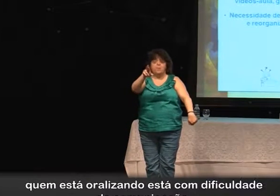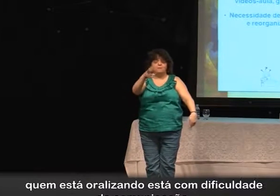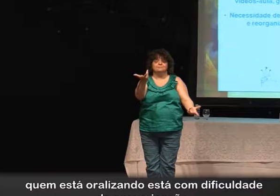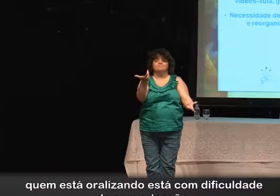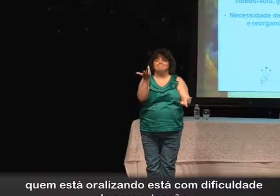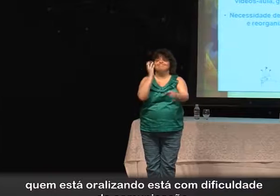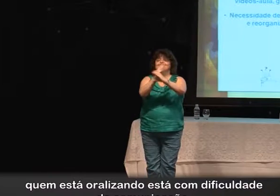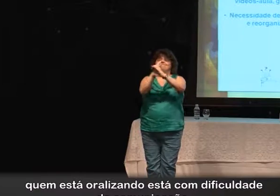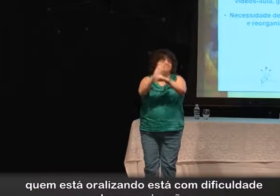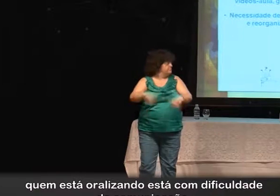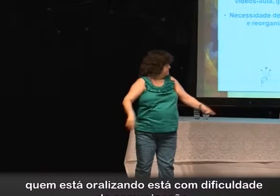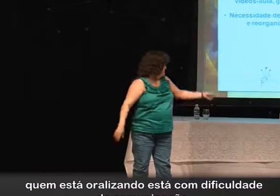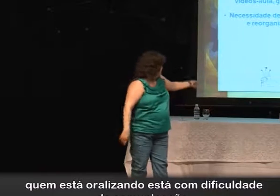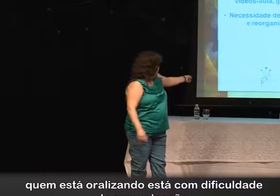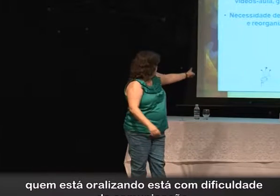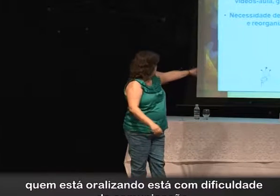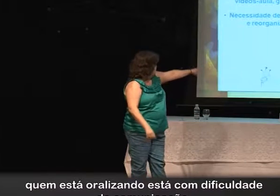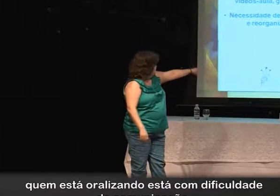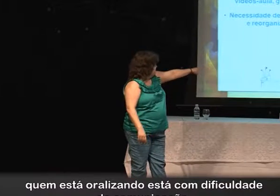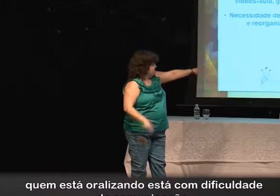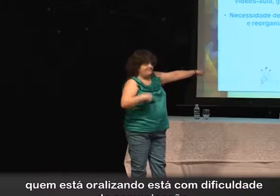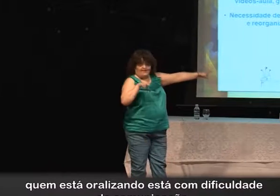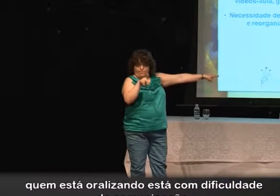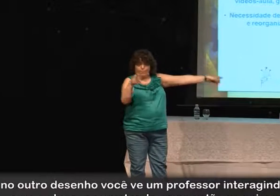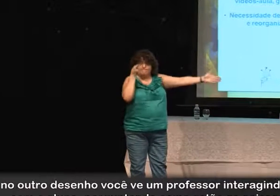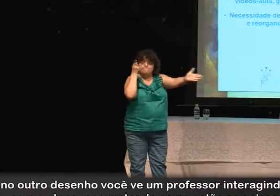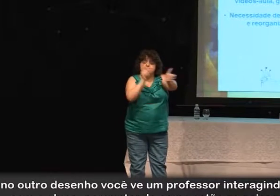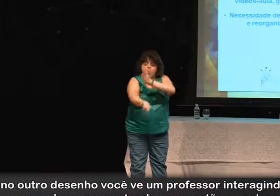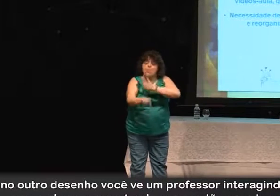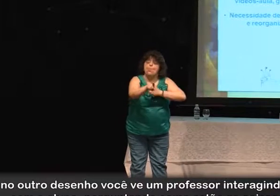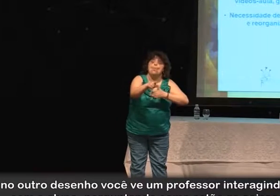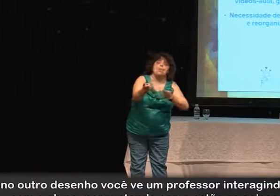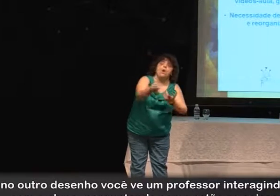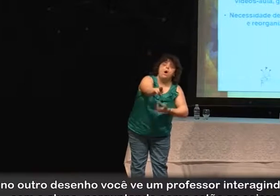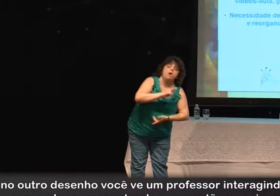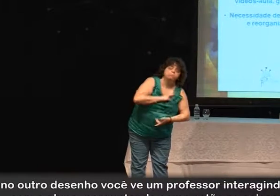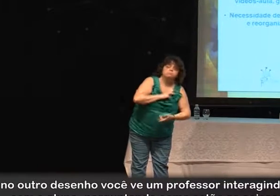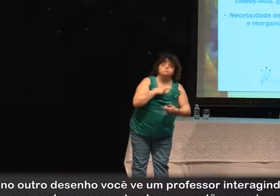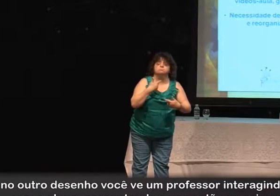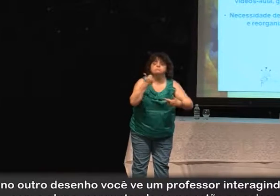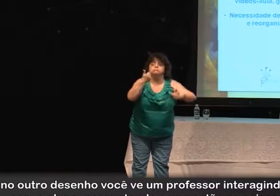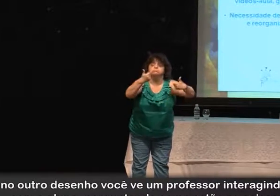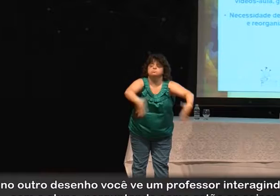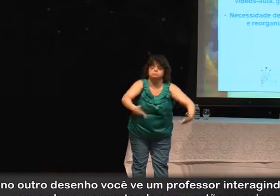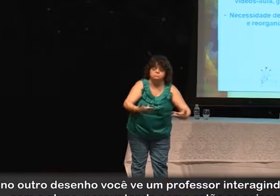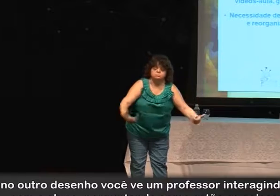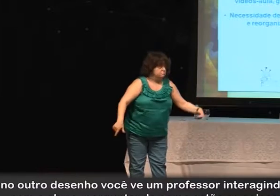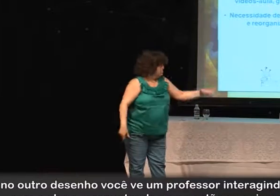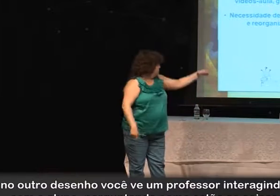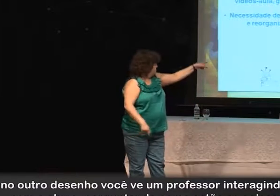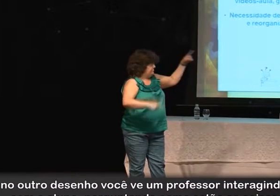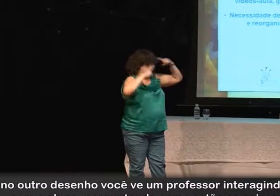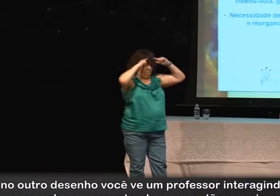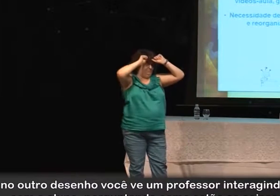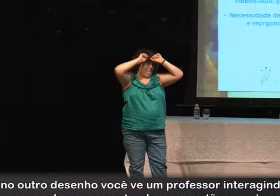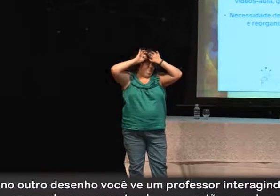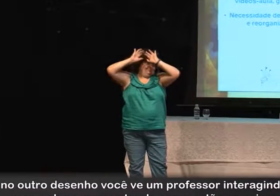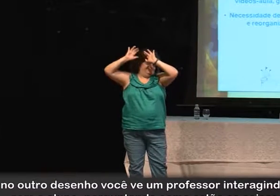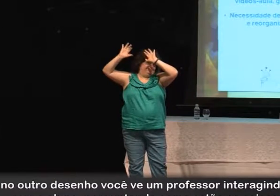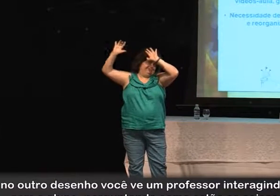que está realmente oralizando, um que está com dificuldade de comunicação. No outro desenho você vê um professor que está interagindo com o aluno, perguntando para ele o que significa aquelas